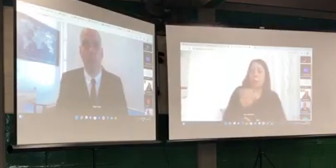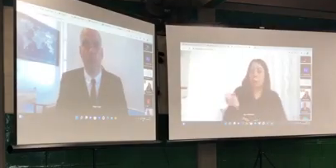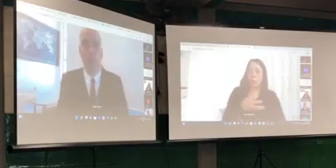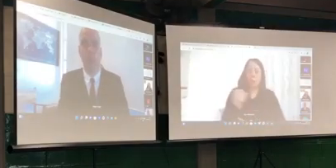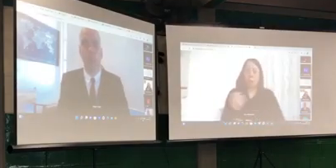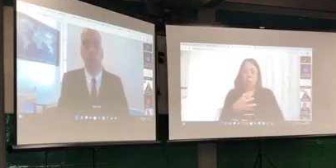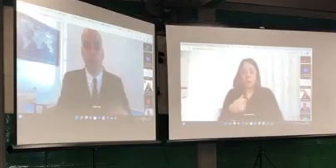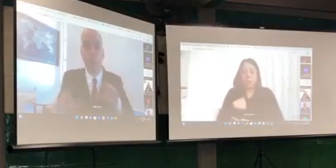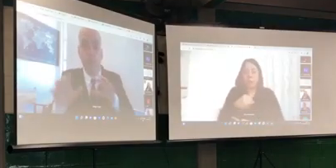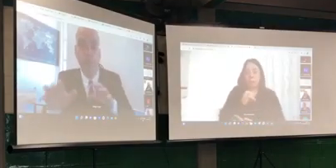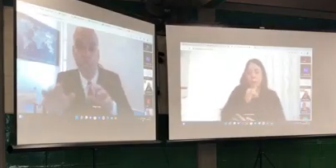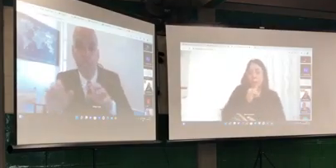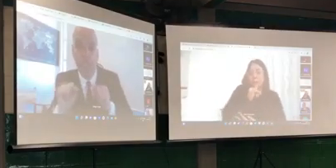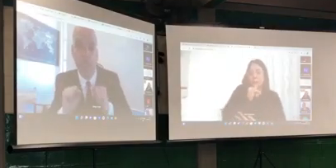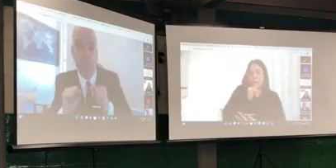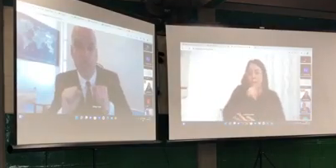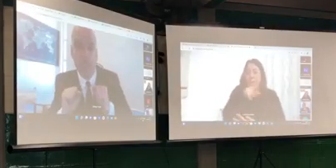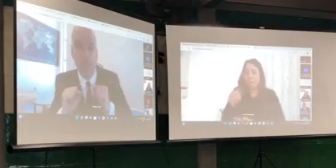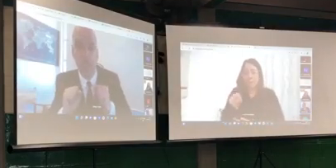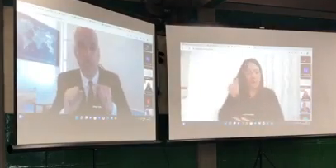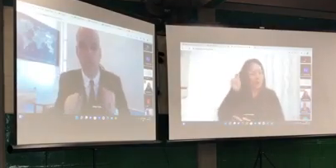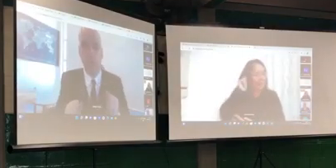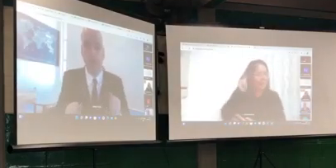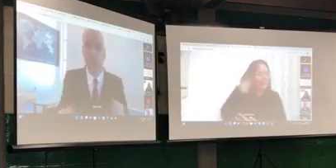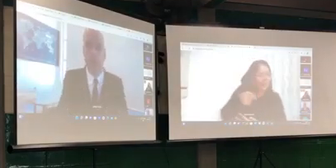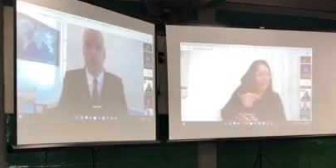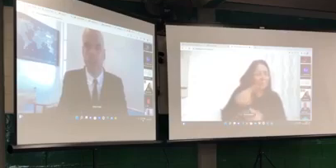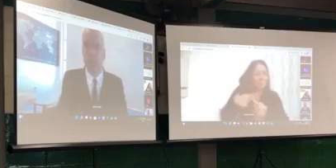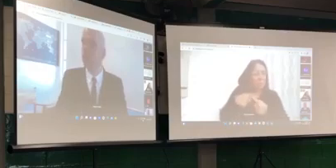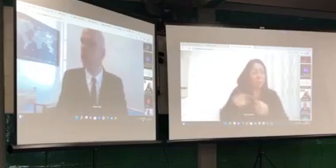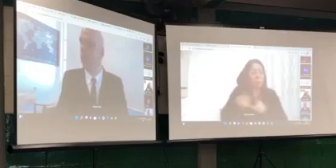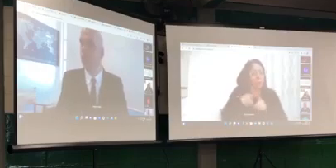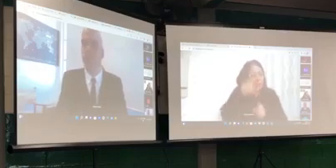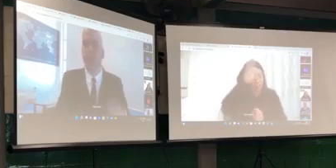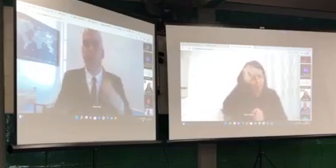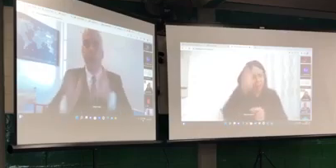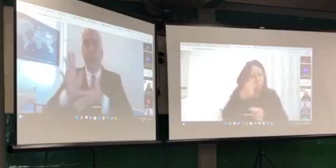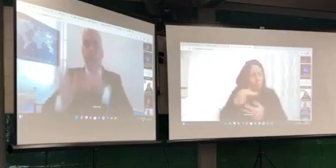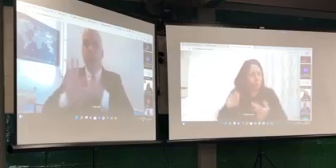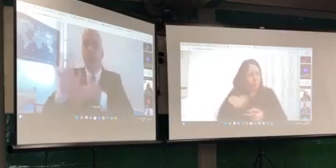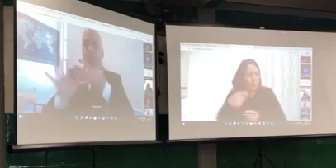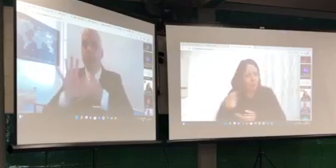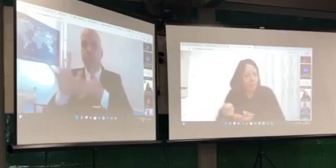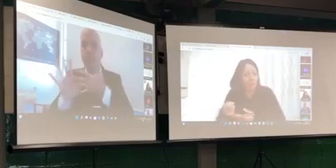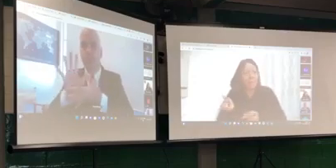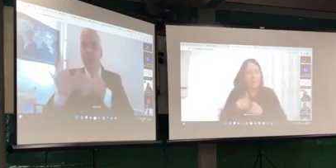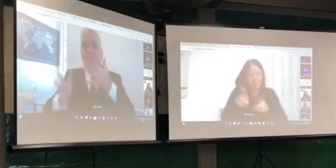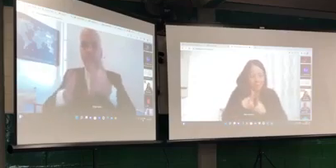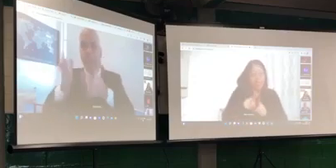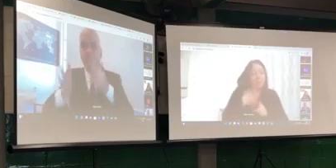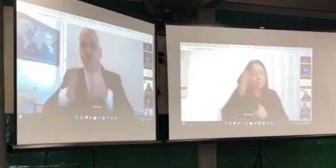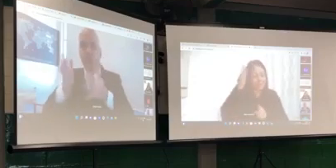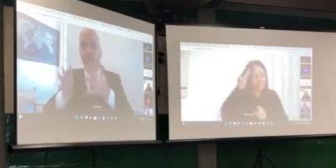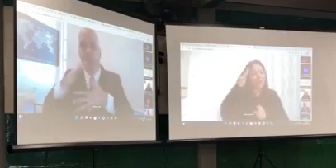Eu, por exemplo, hoje estou de olho aqui na Aline, porque eu também estou aprendendo alguns sinais com ela. Eu também sei Libras, né? A gente